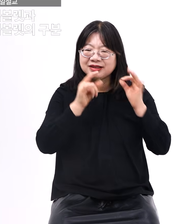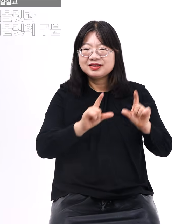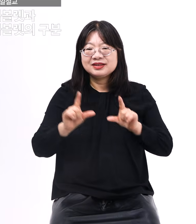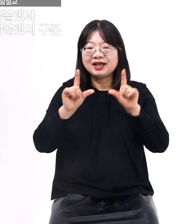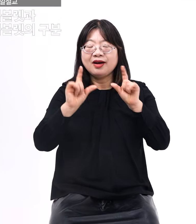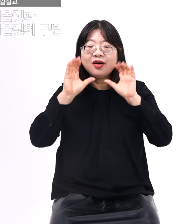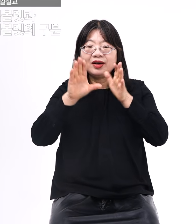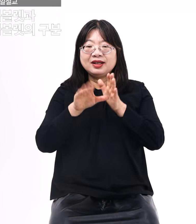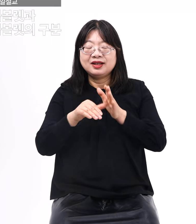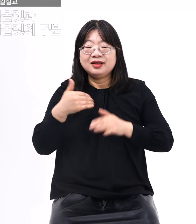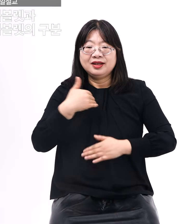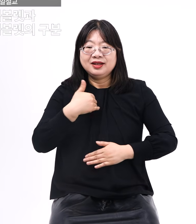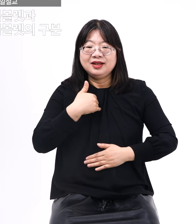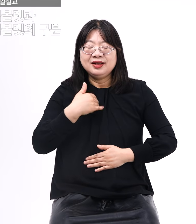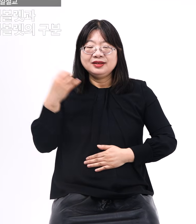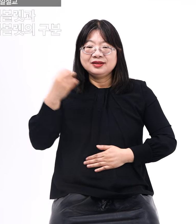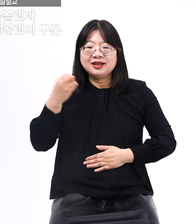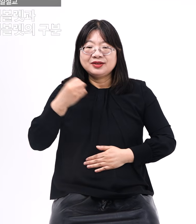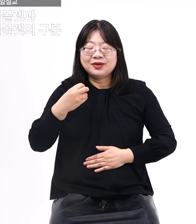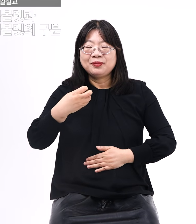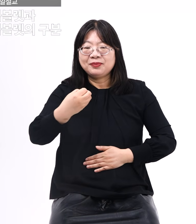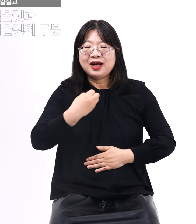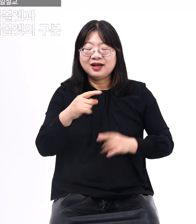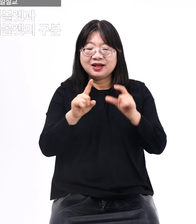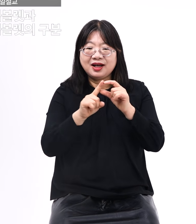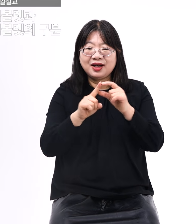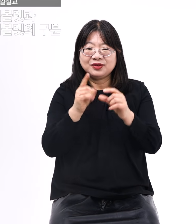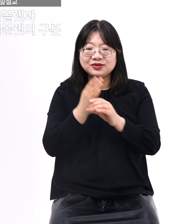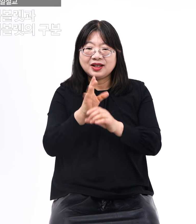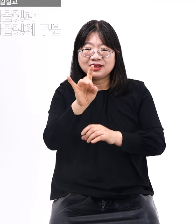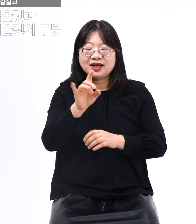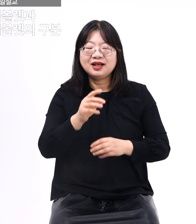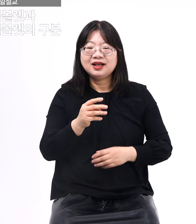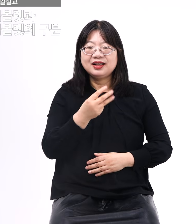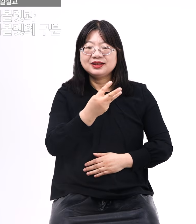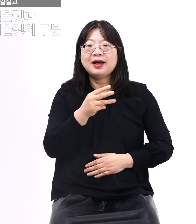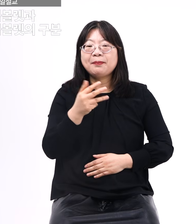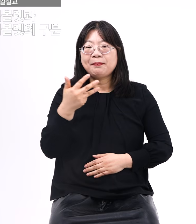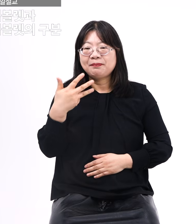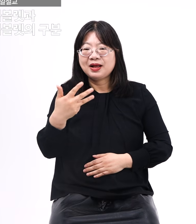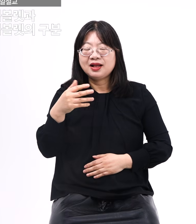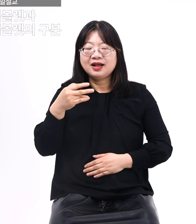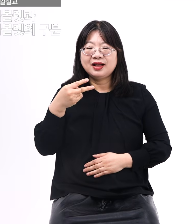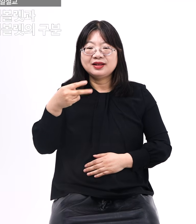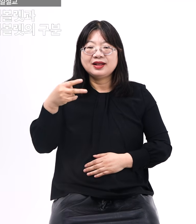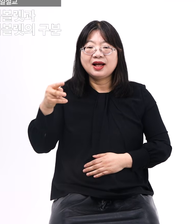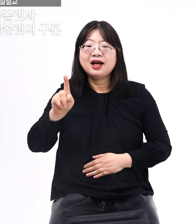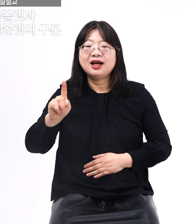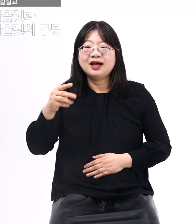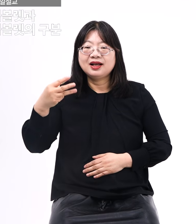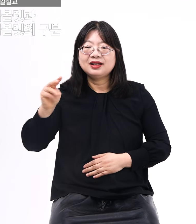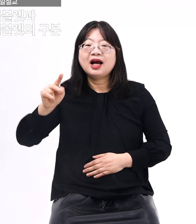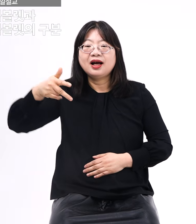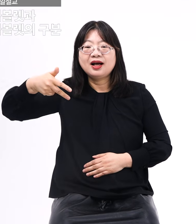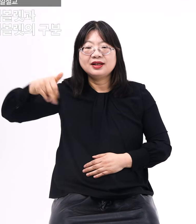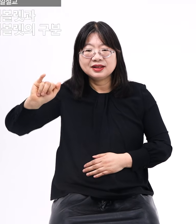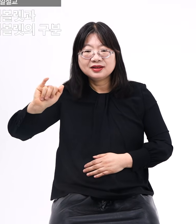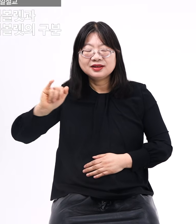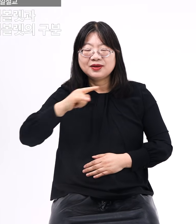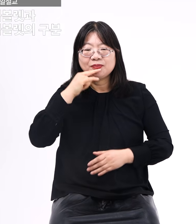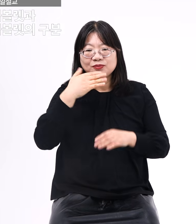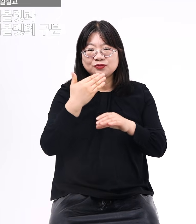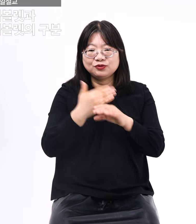적 저희들에게 자주 하셨던 표현 중에 하나가 38따라지라는 표현이었어요.